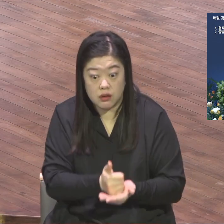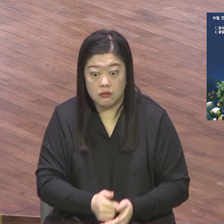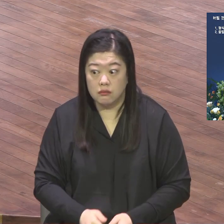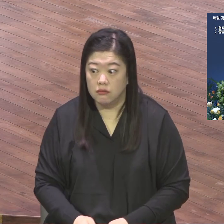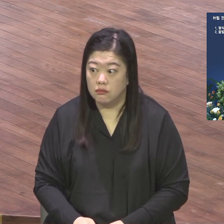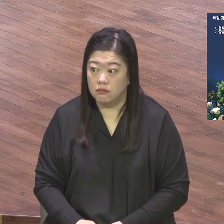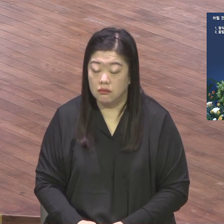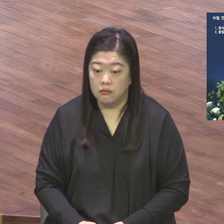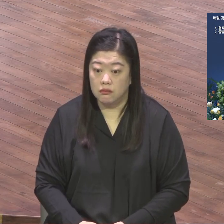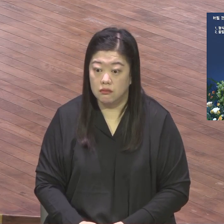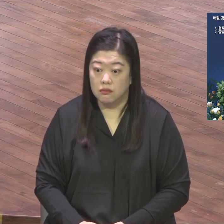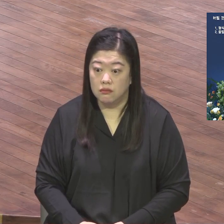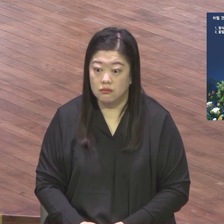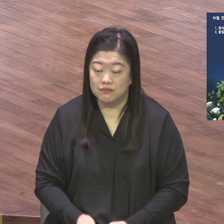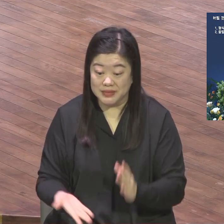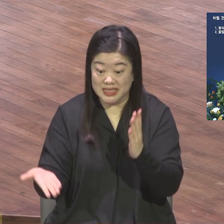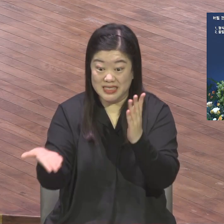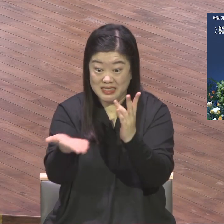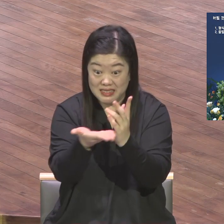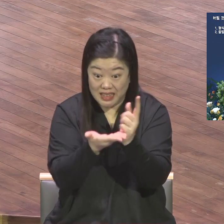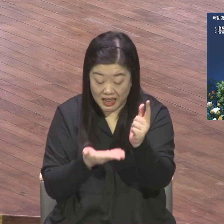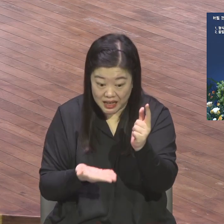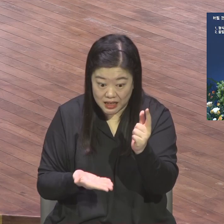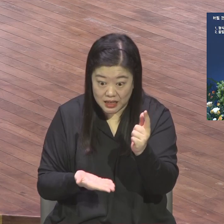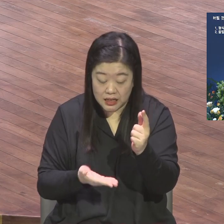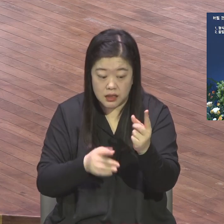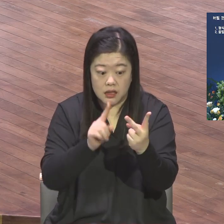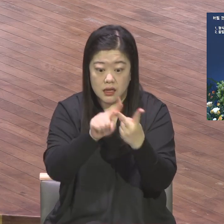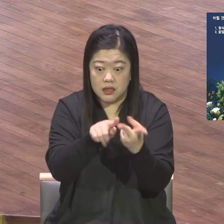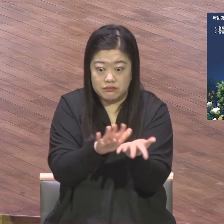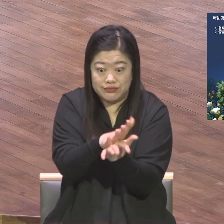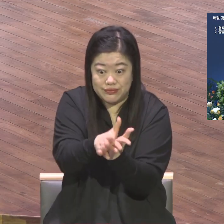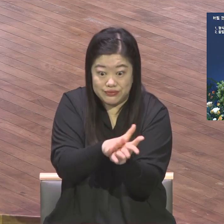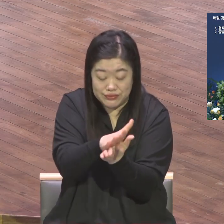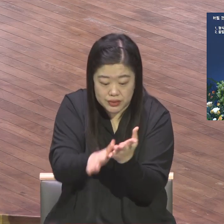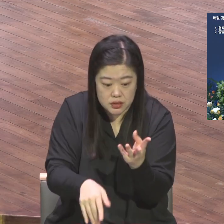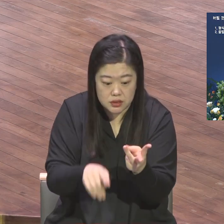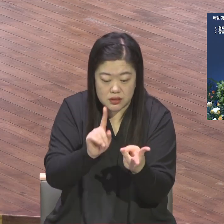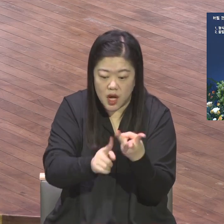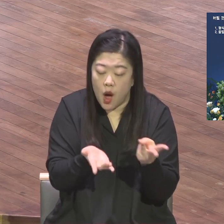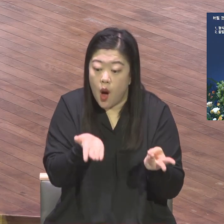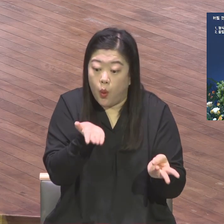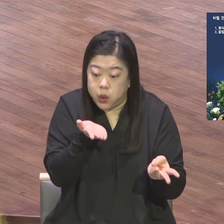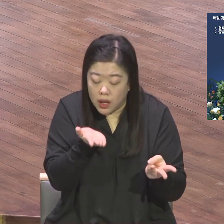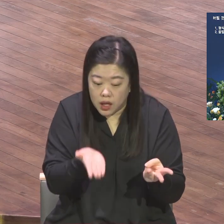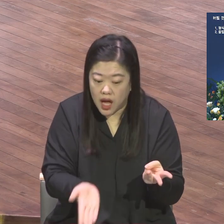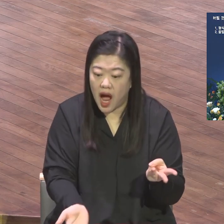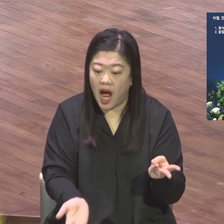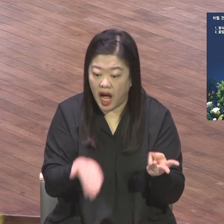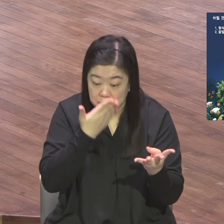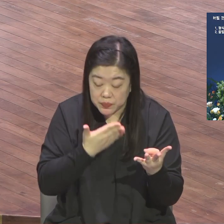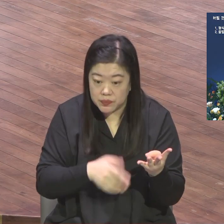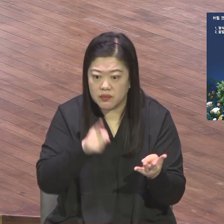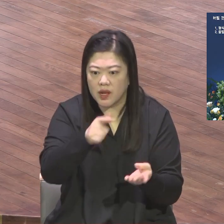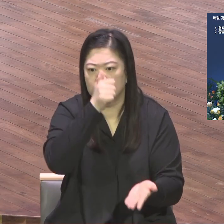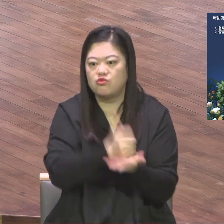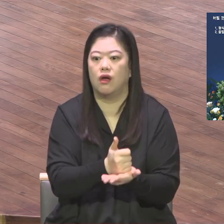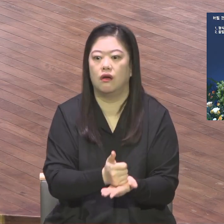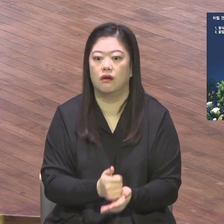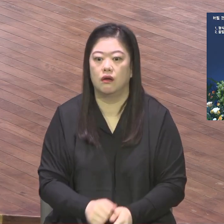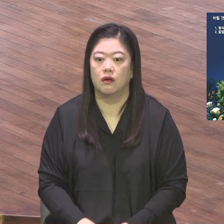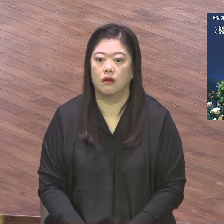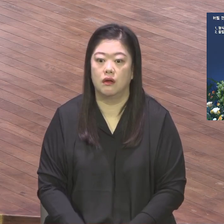이삭을 잘라서 손을 비볐다. 추수와 타작을 한 것이고 손으로 푹 불었다. 이 키질을 했다는